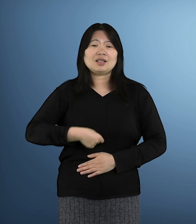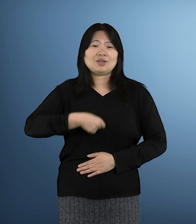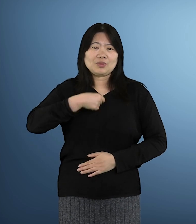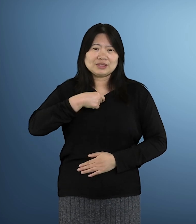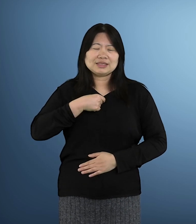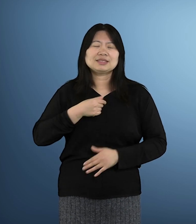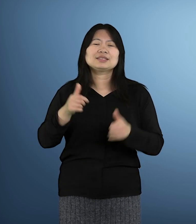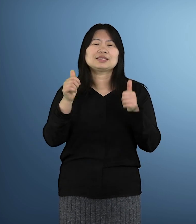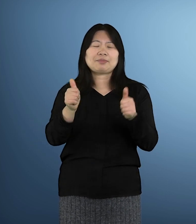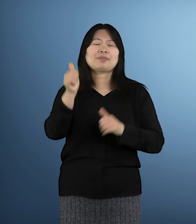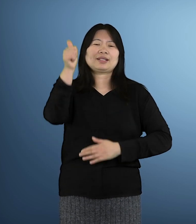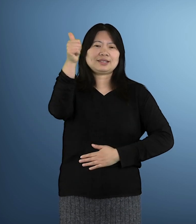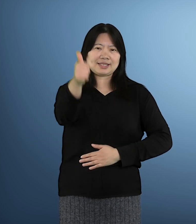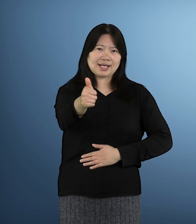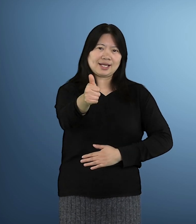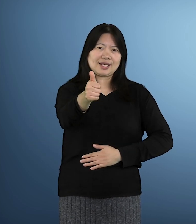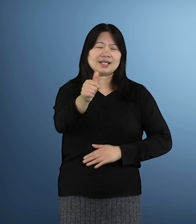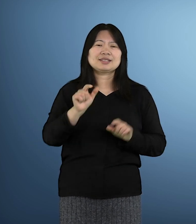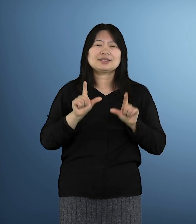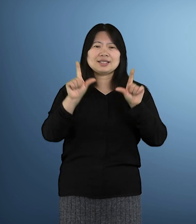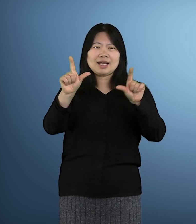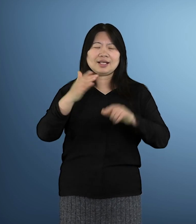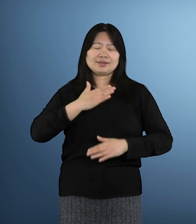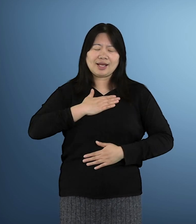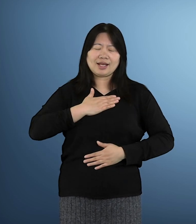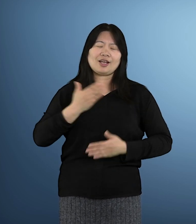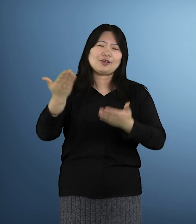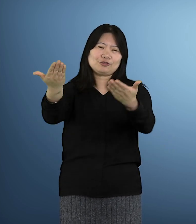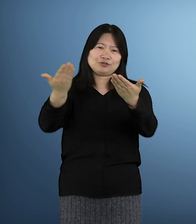의로우신 재판장이 그날에 내게 주실